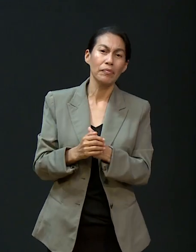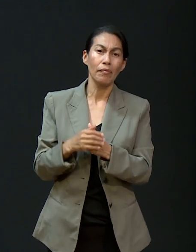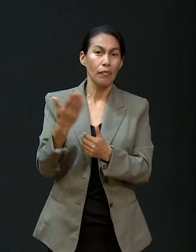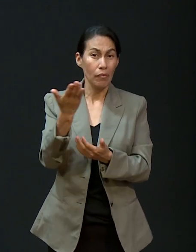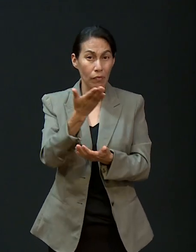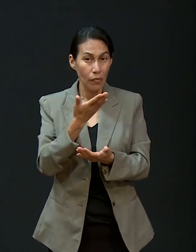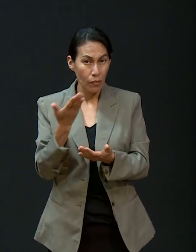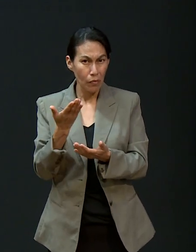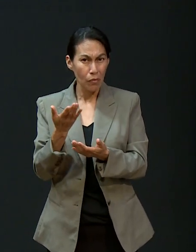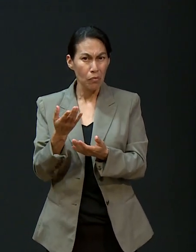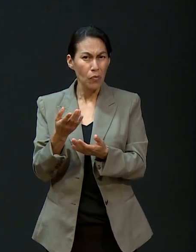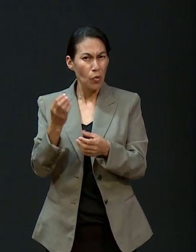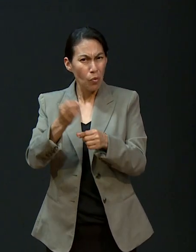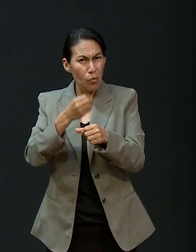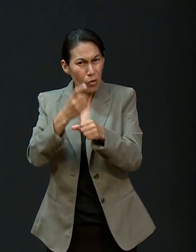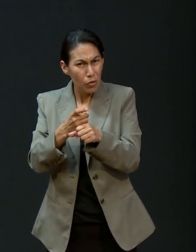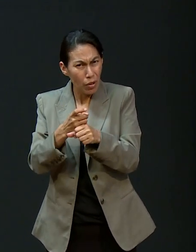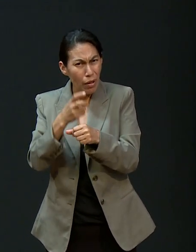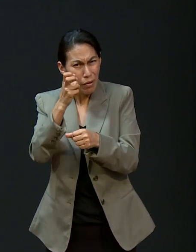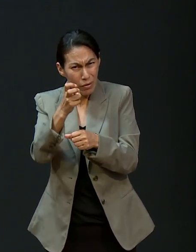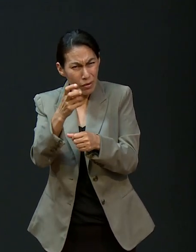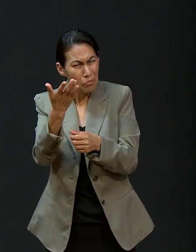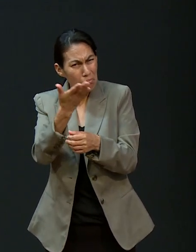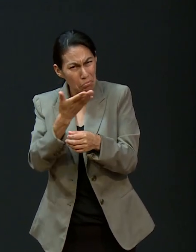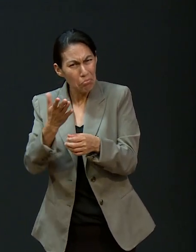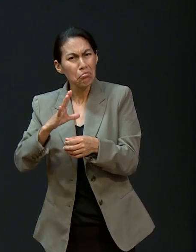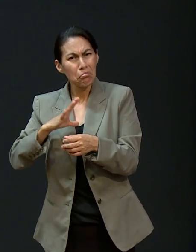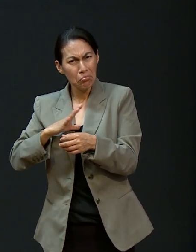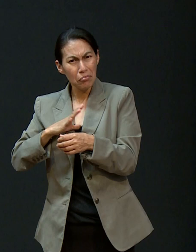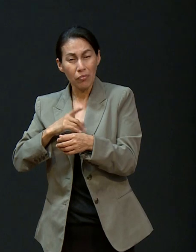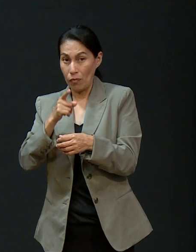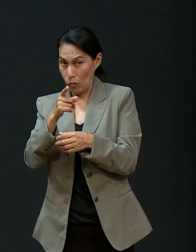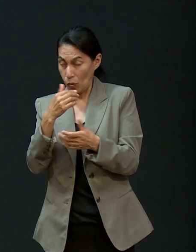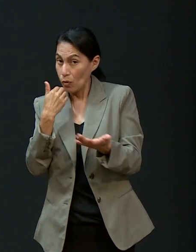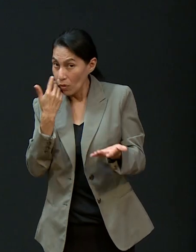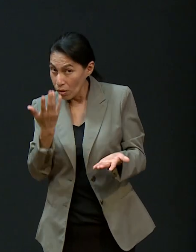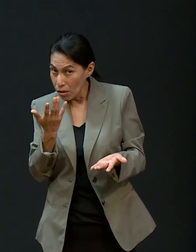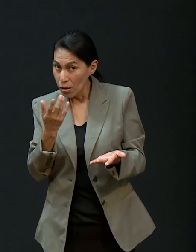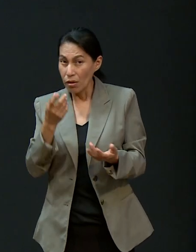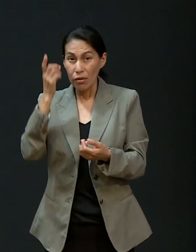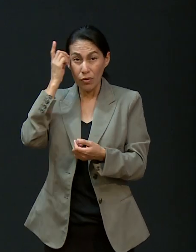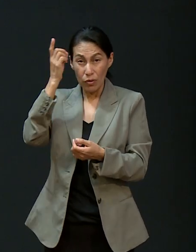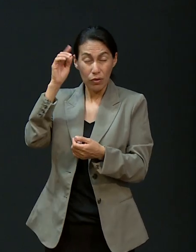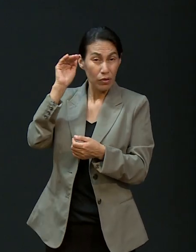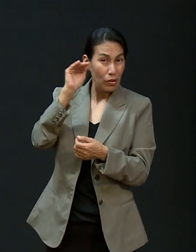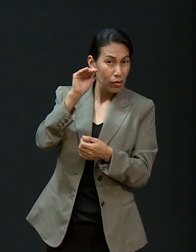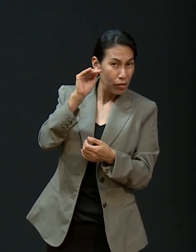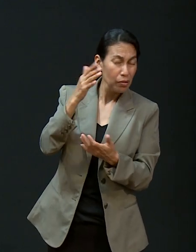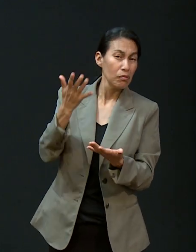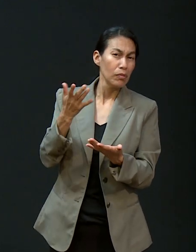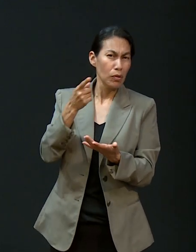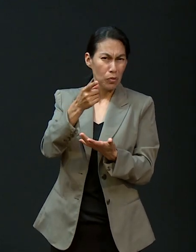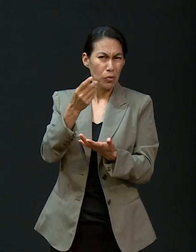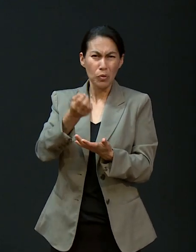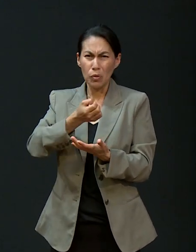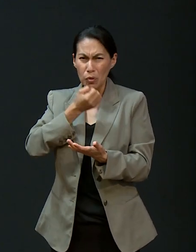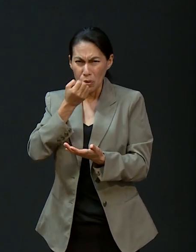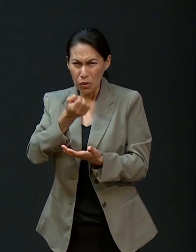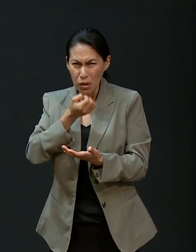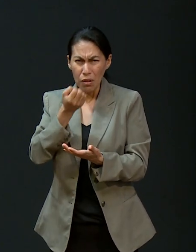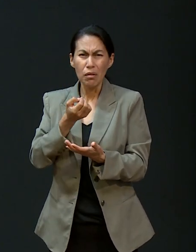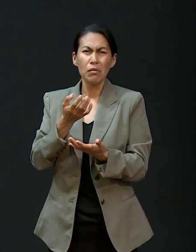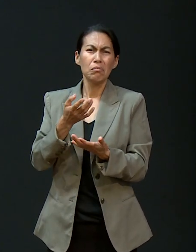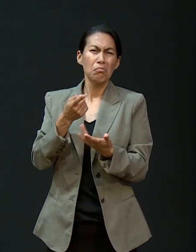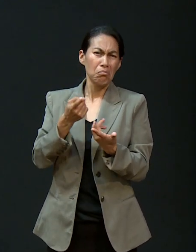interceder por ti. Pero todos tenemos ese gran privilegio de orar. Así que si tú, Dios te